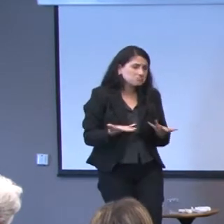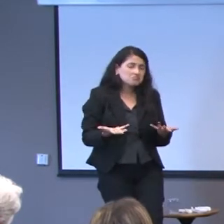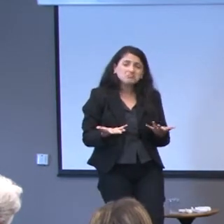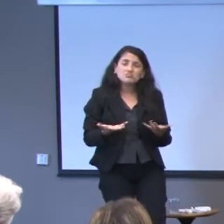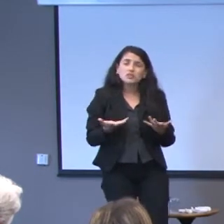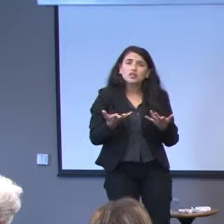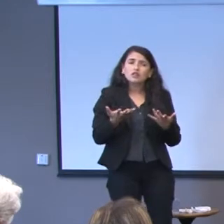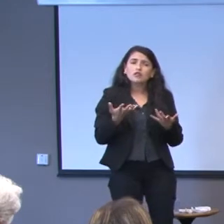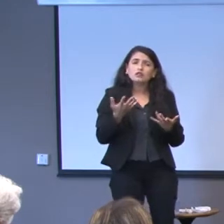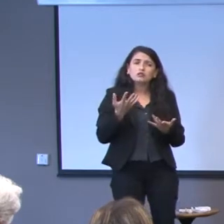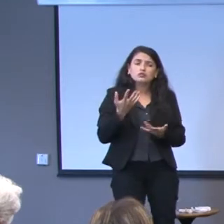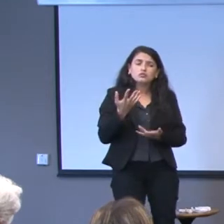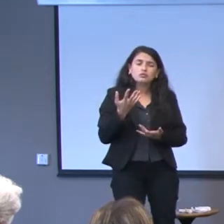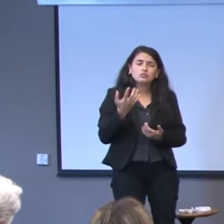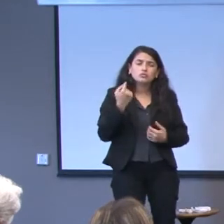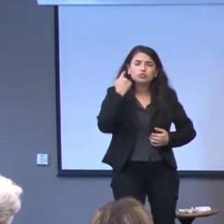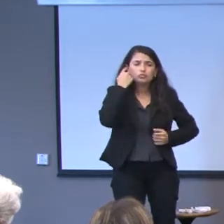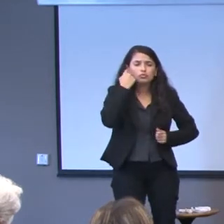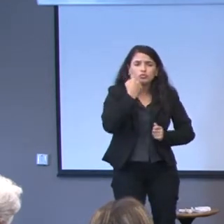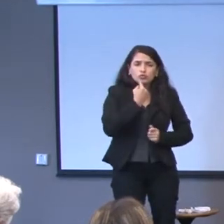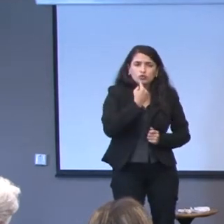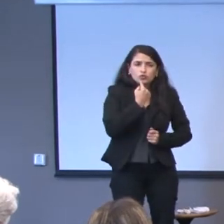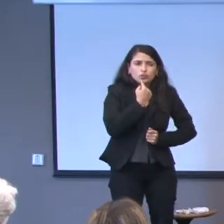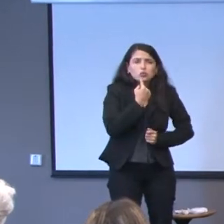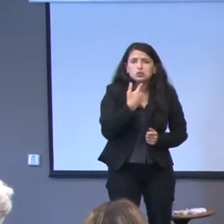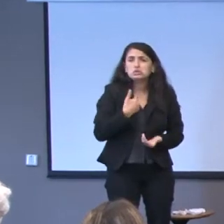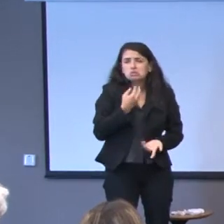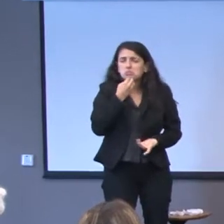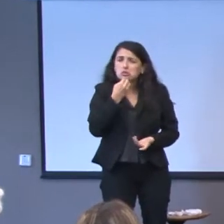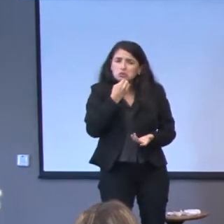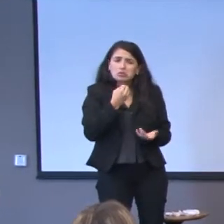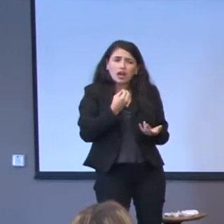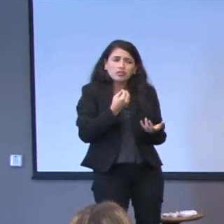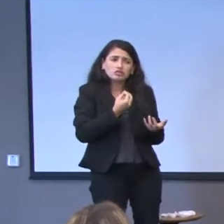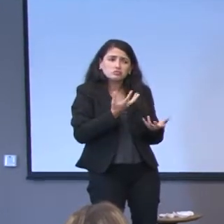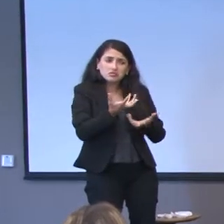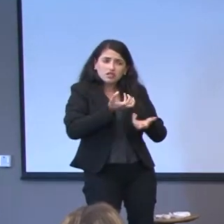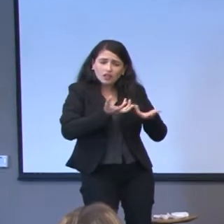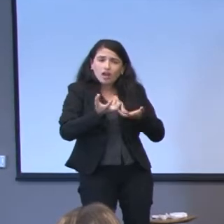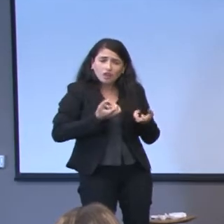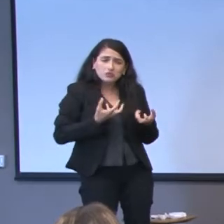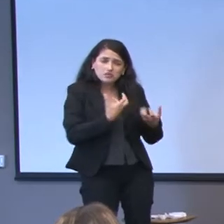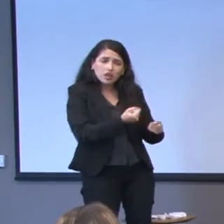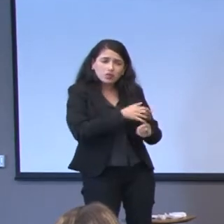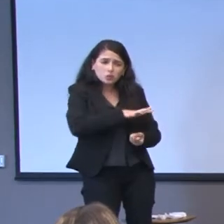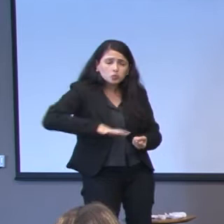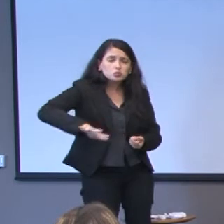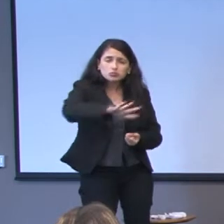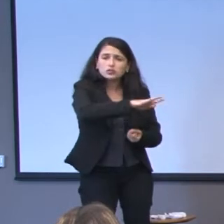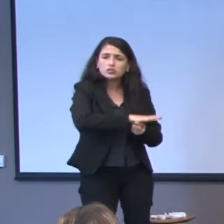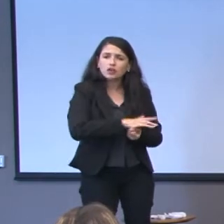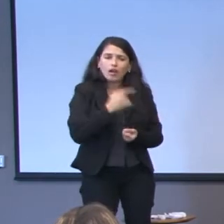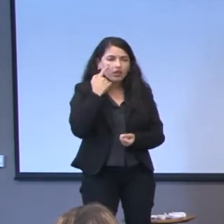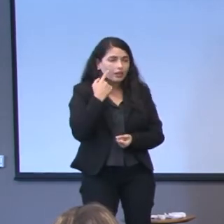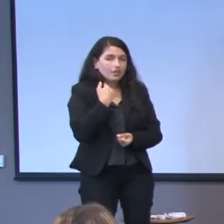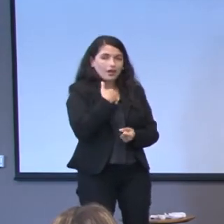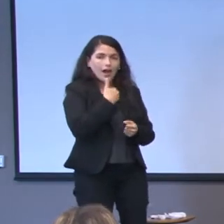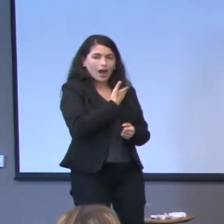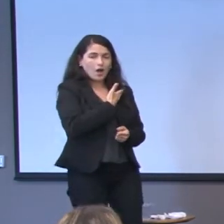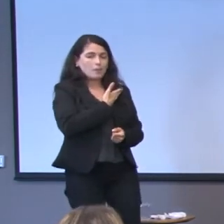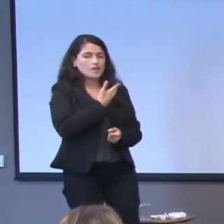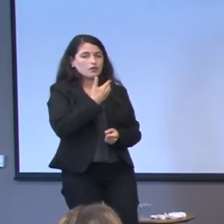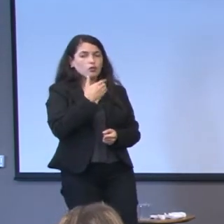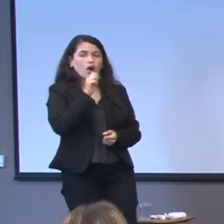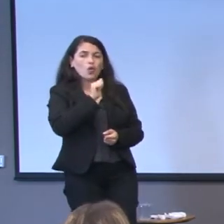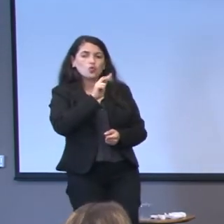totalmente em equiparação de oportunidades. E eu olhei para o Augusto, meu colega de trabalho, e falei: